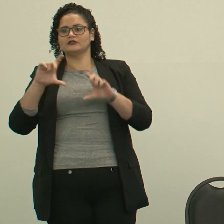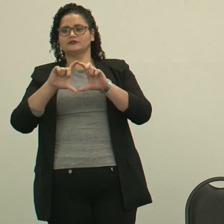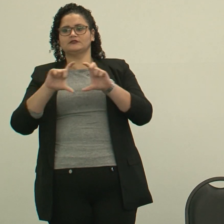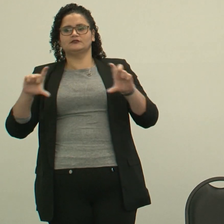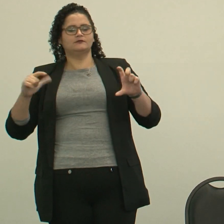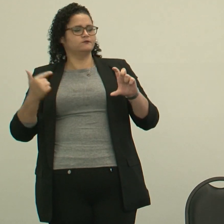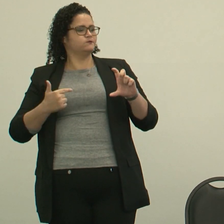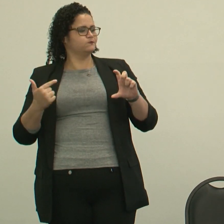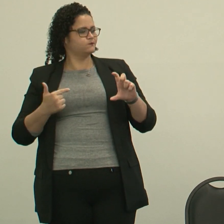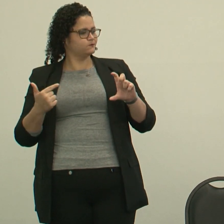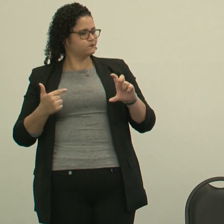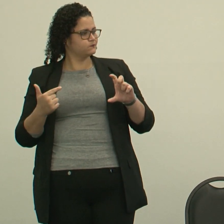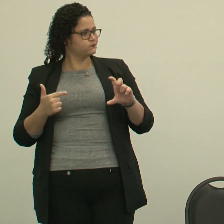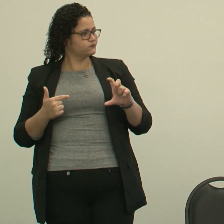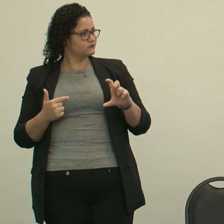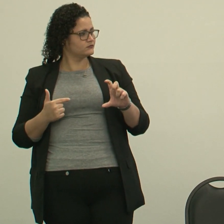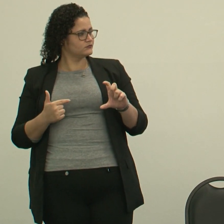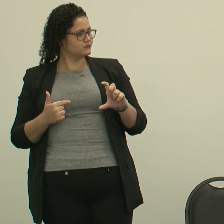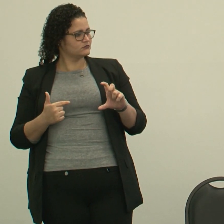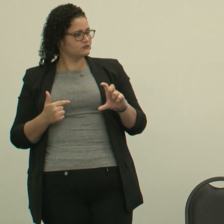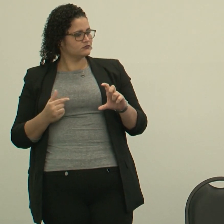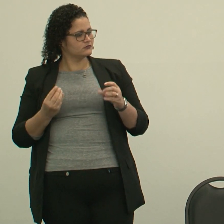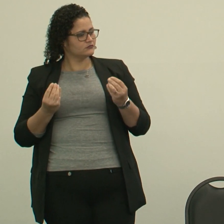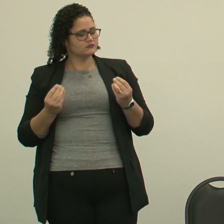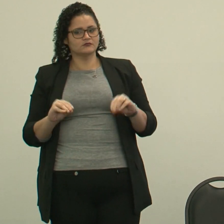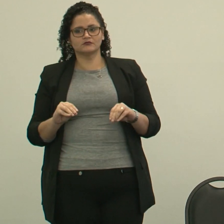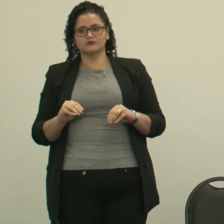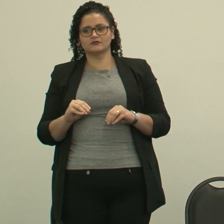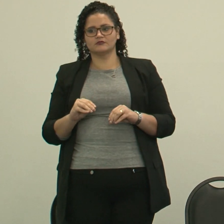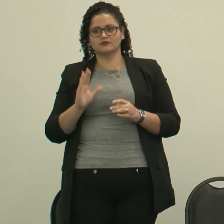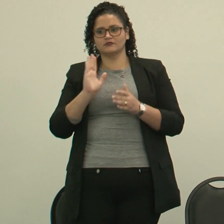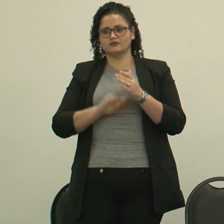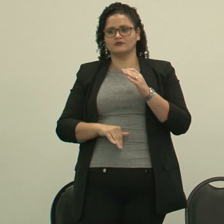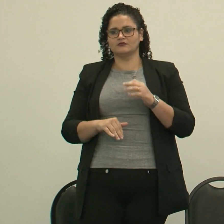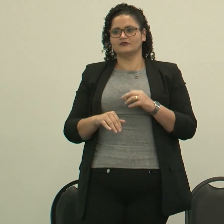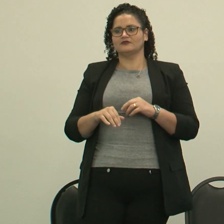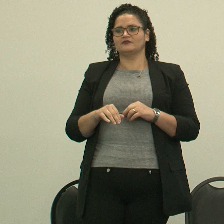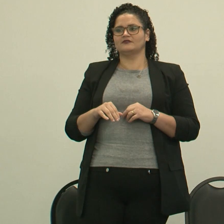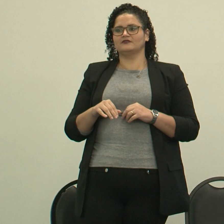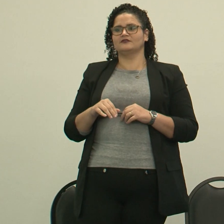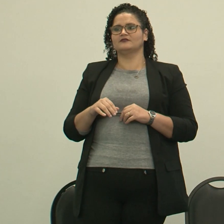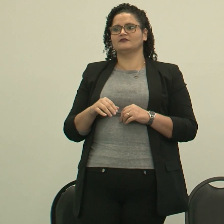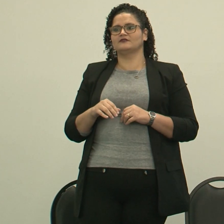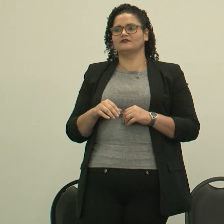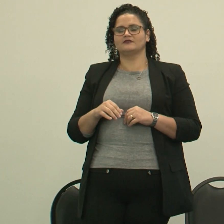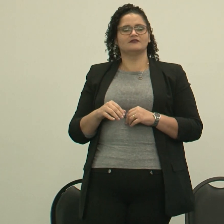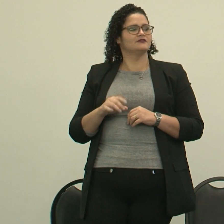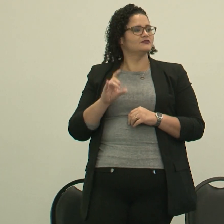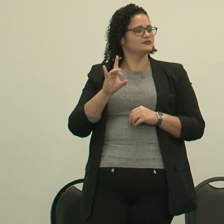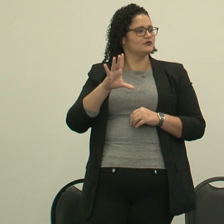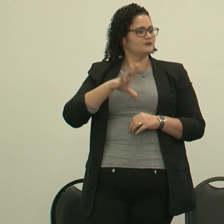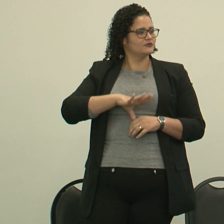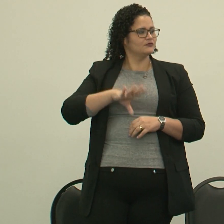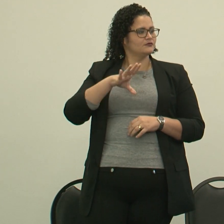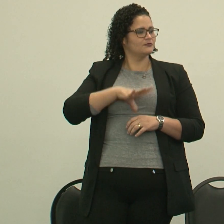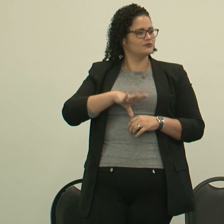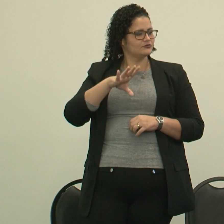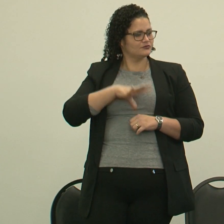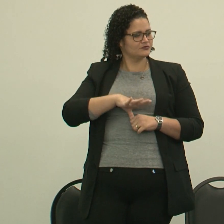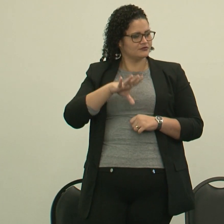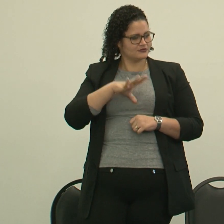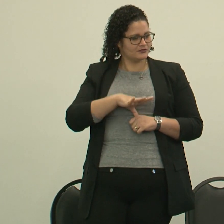É só as tirinhas de baixo, não tem... Mas tem geografia escrita aqui. Tá. Então é só português. Você foi voz vencida,